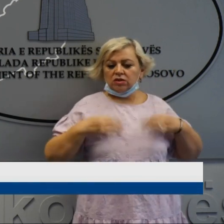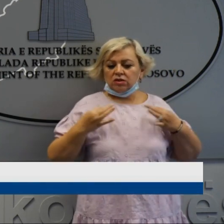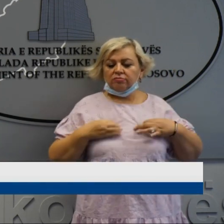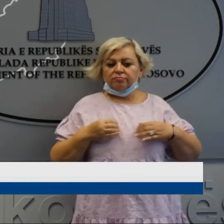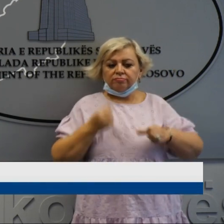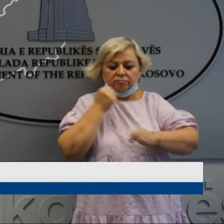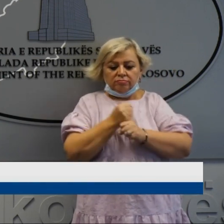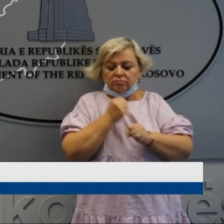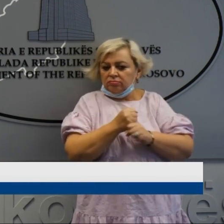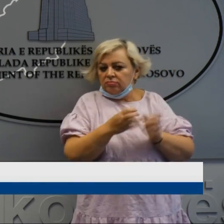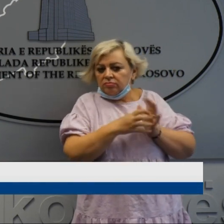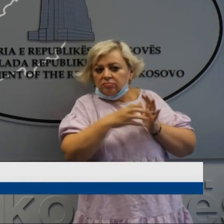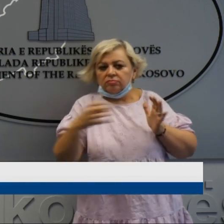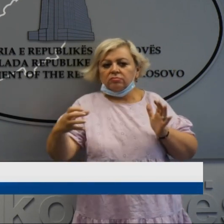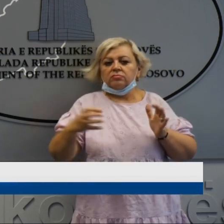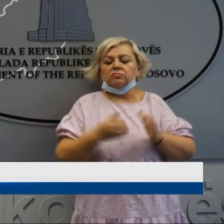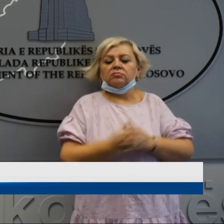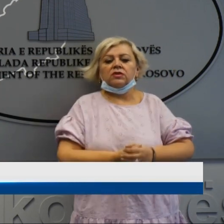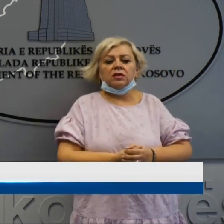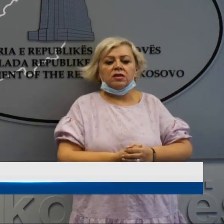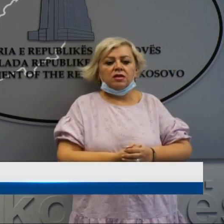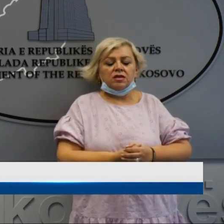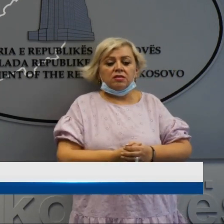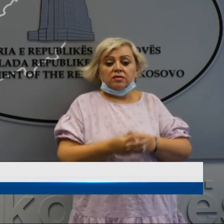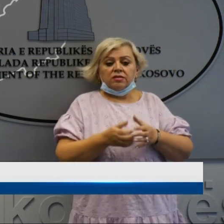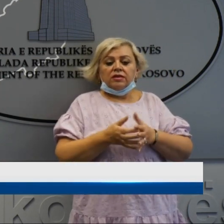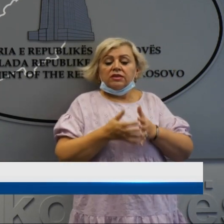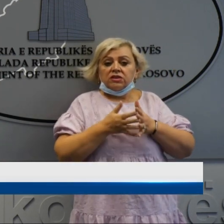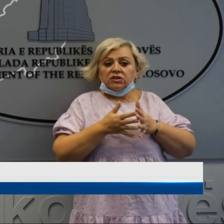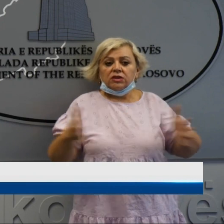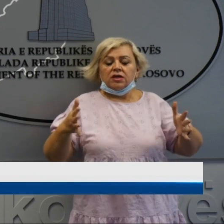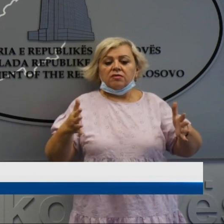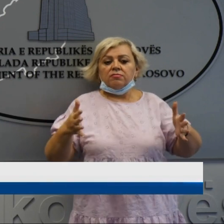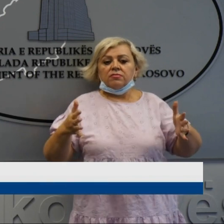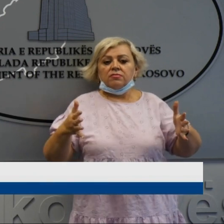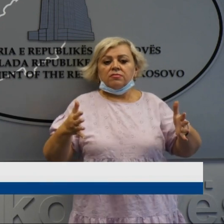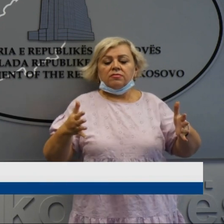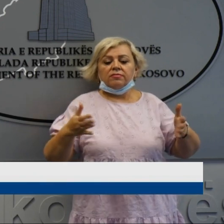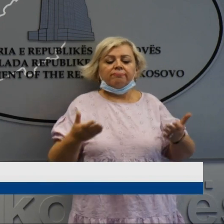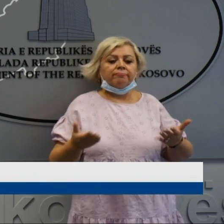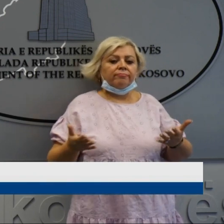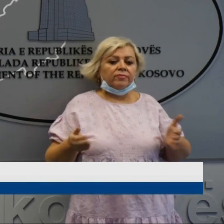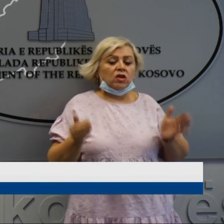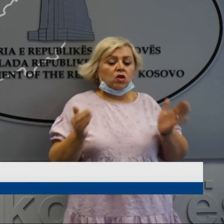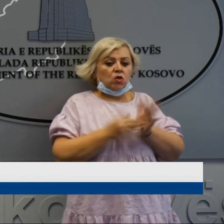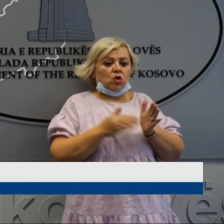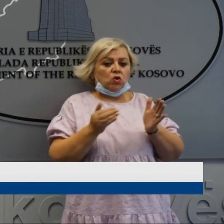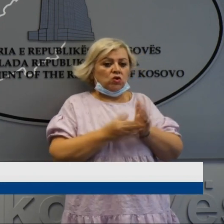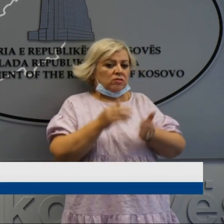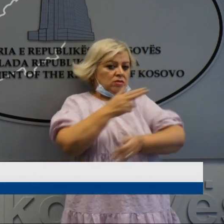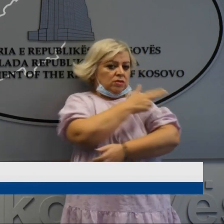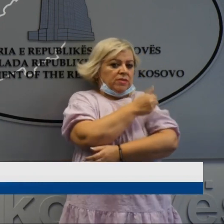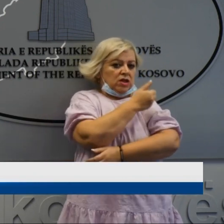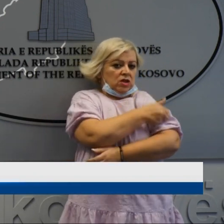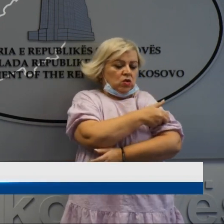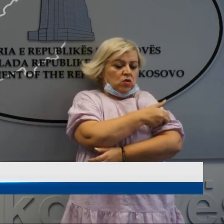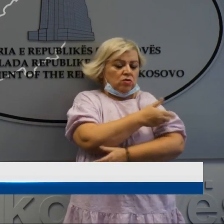duke punuar vazhdimisht edhe në zgjerimin e kapaciteteve akoma në spitalet tona. Mirë